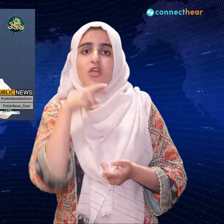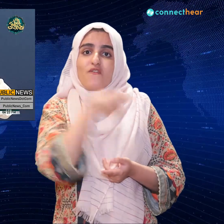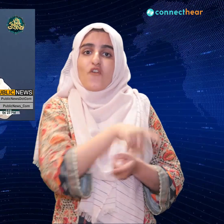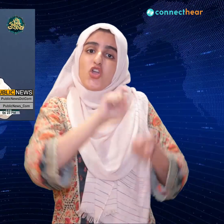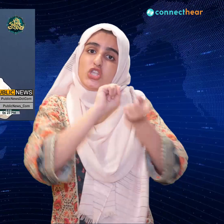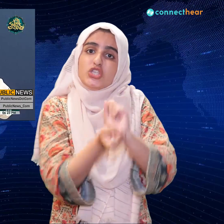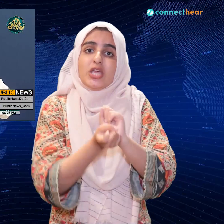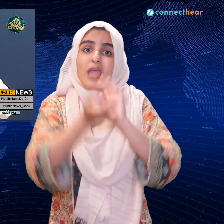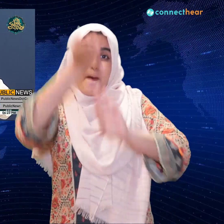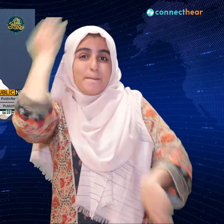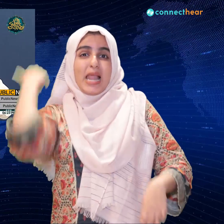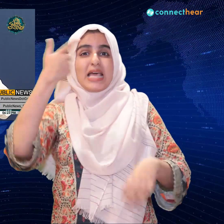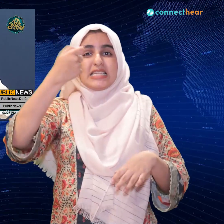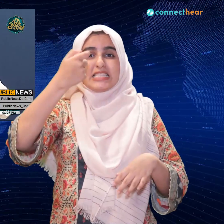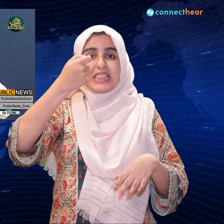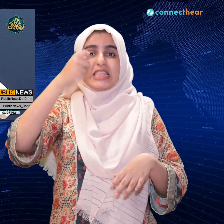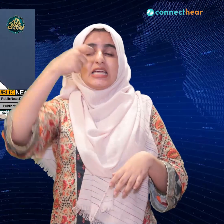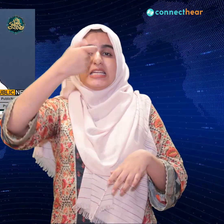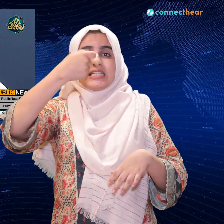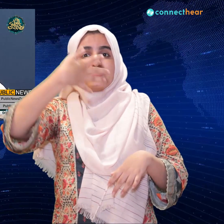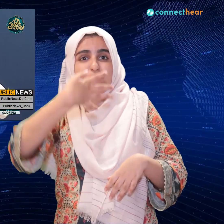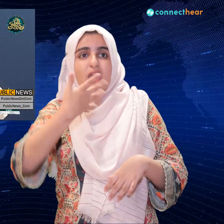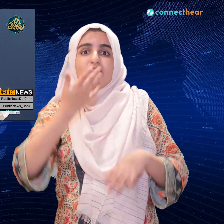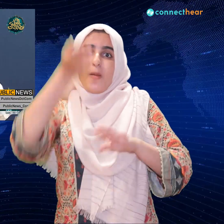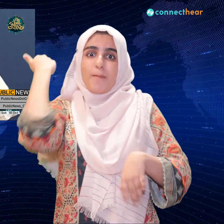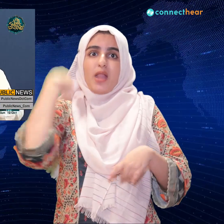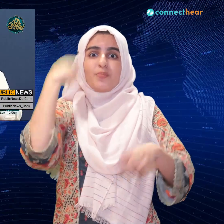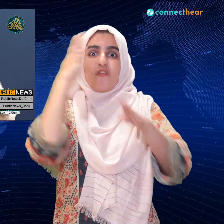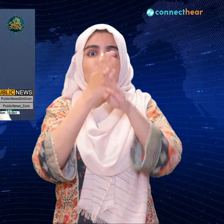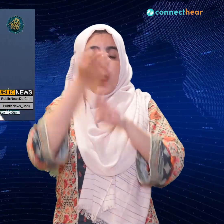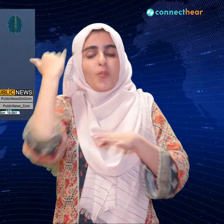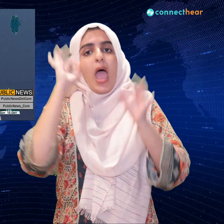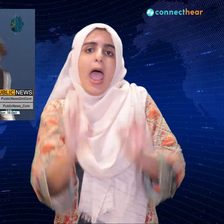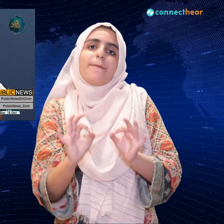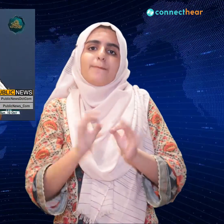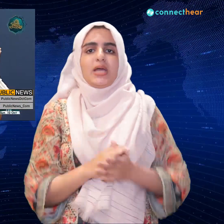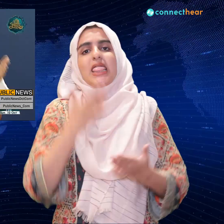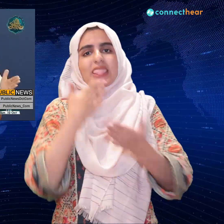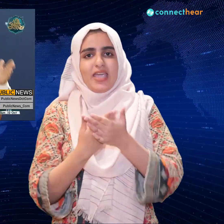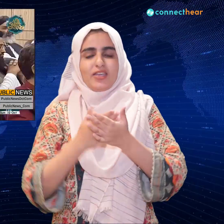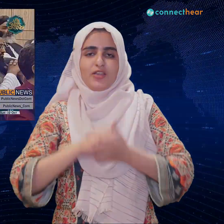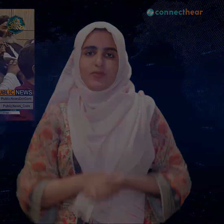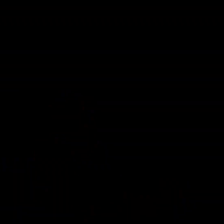جو کہ 74 سال پہلے یہ ملک جب جس ویژن کے نام پہ بنا تھا. بہت بہت شکریہ.